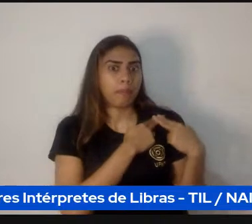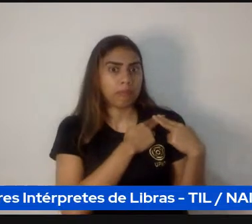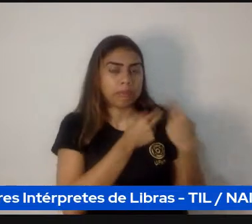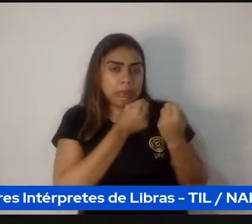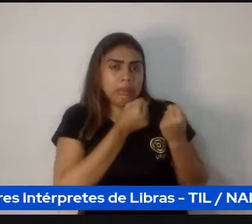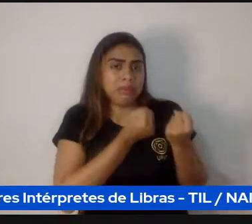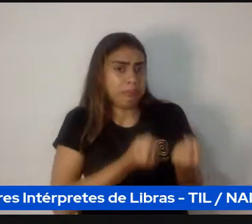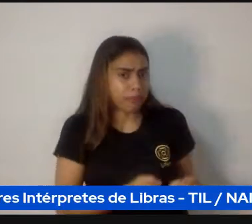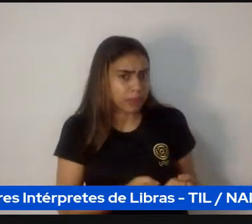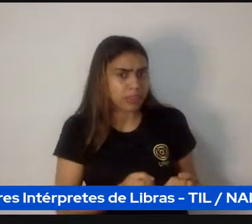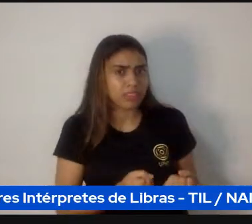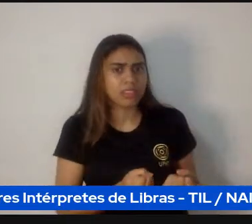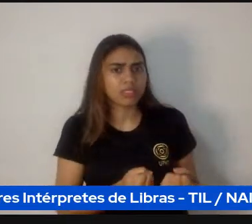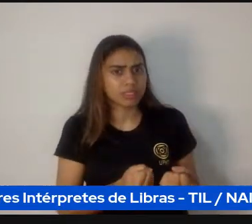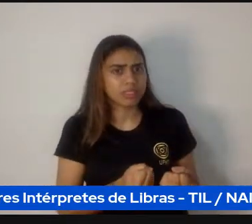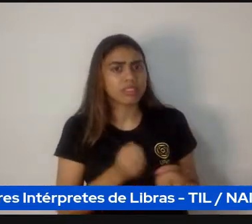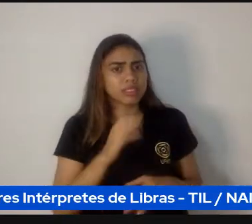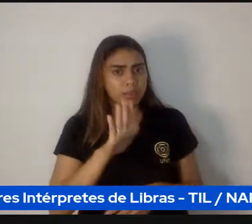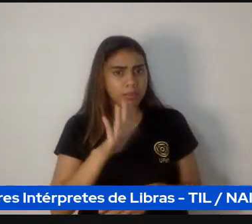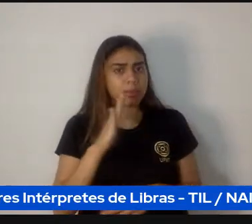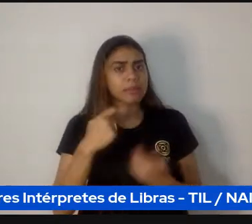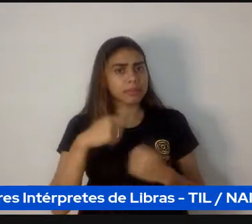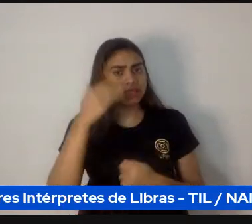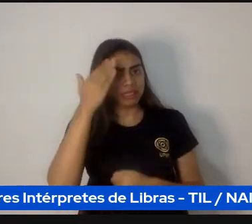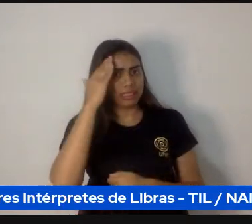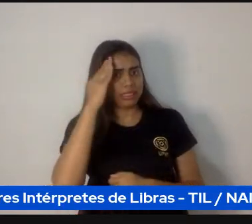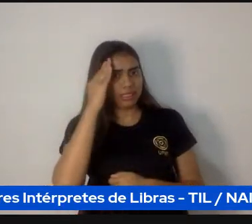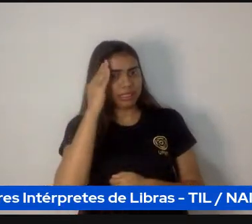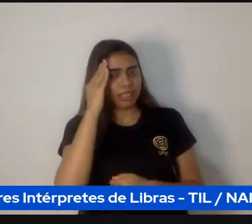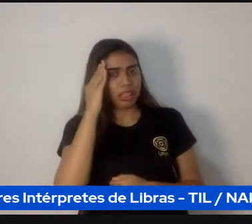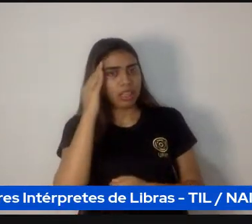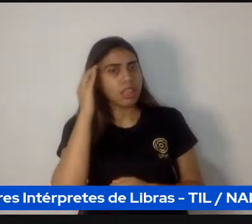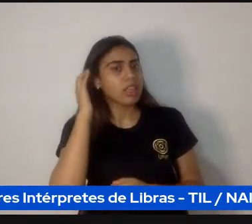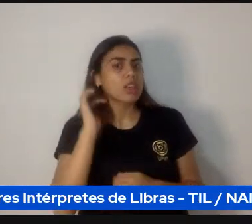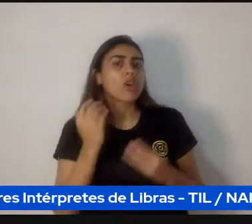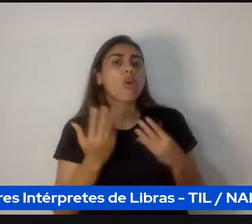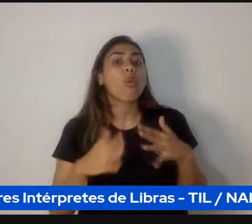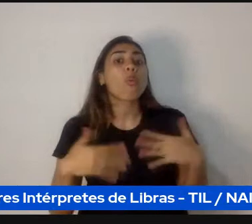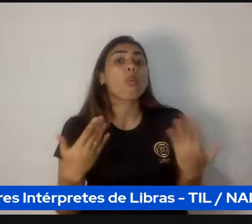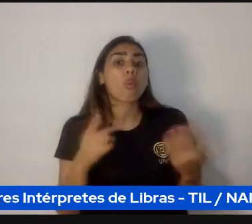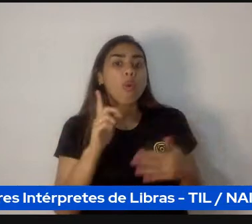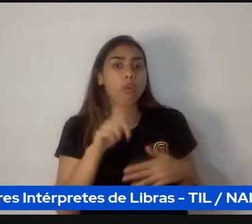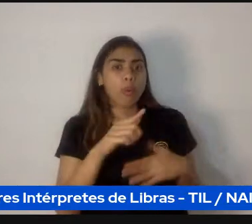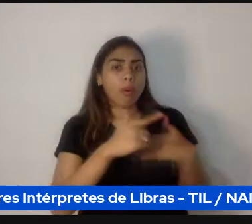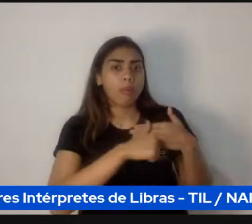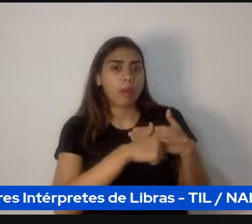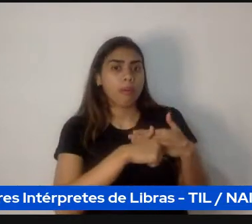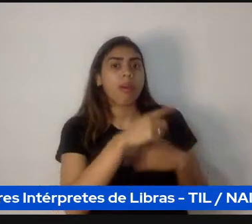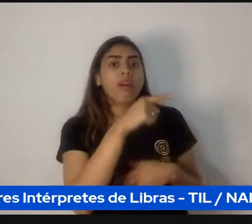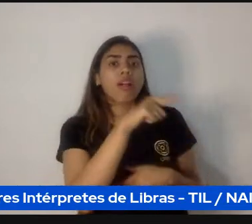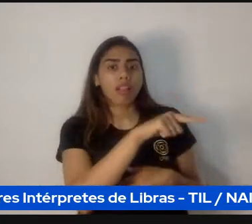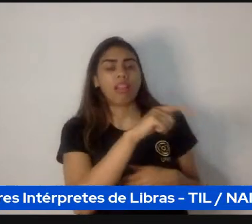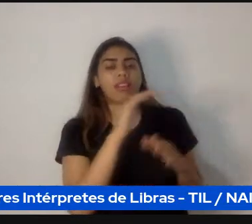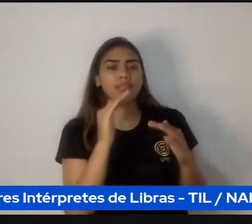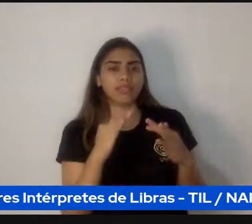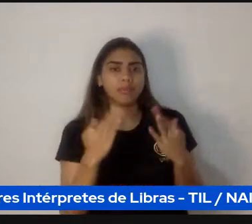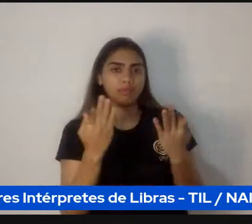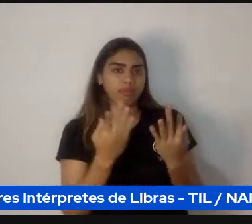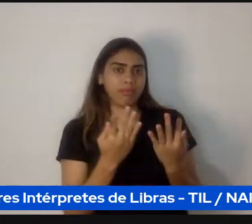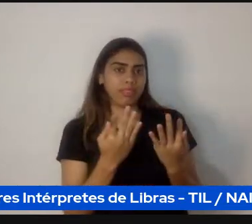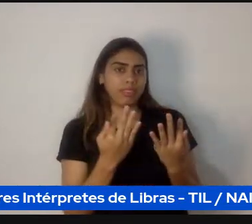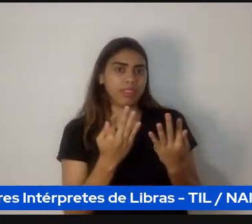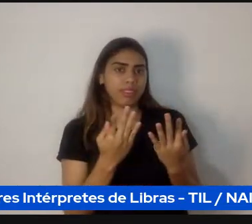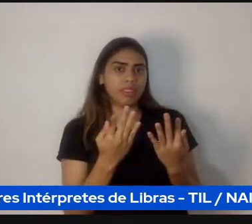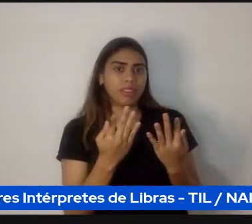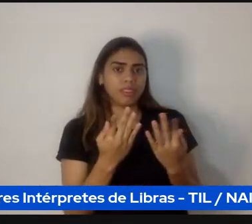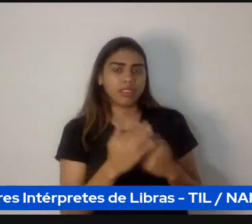nessa escola e tentar salvaguardar que o papel da família é da família, lá na casa, né? A parceria que se